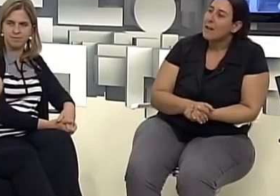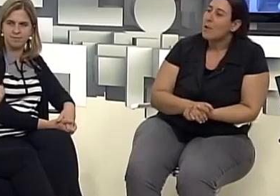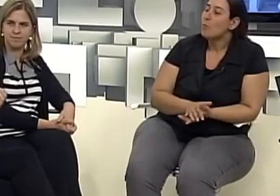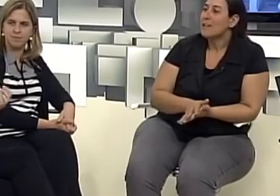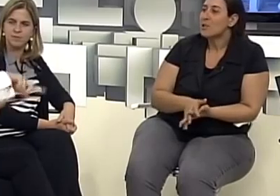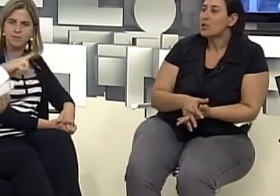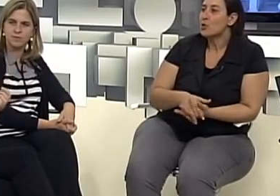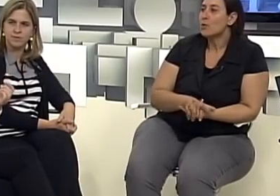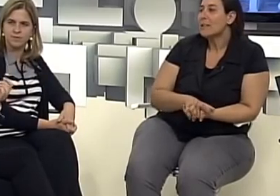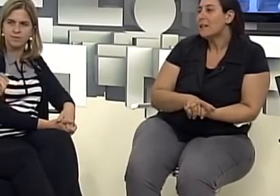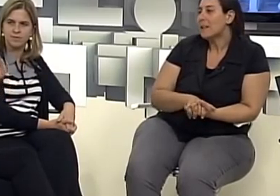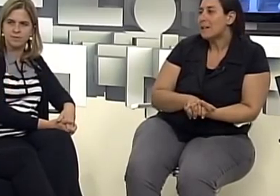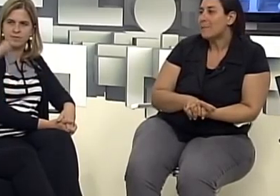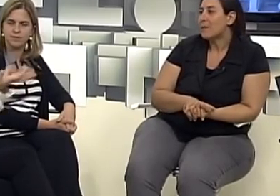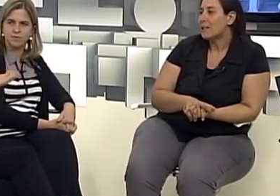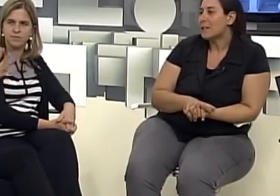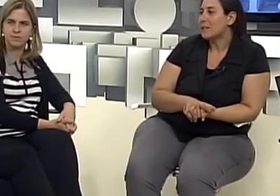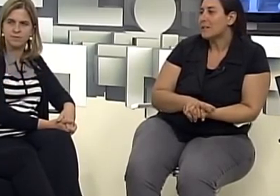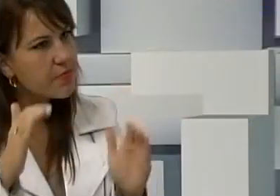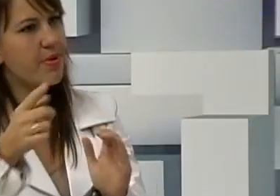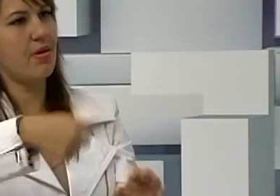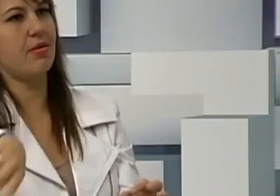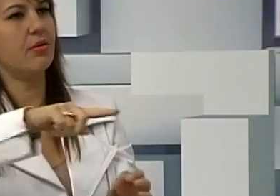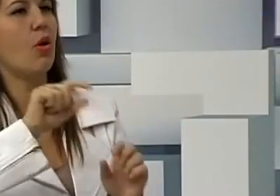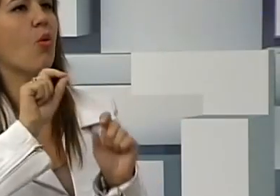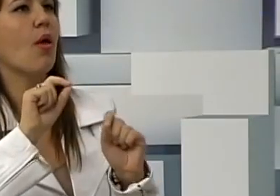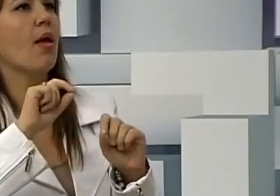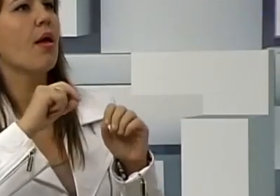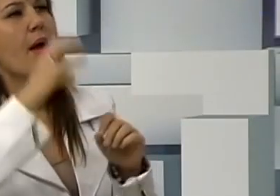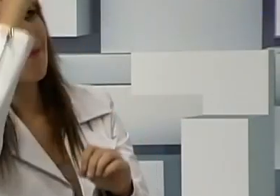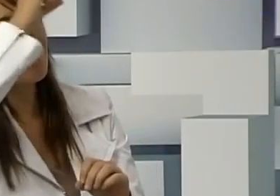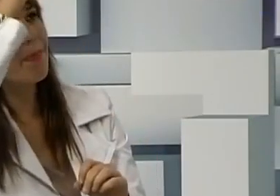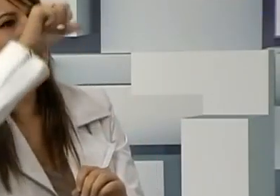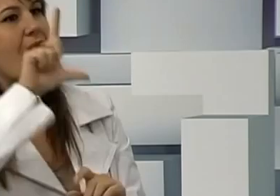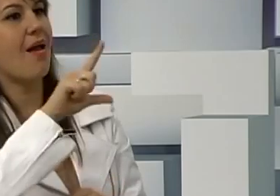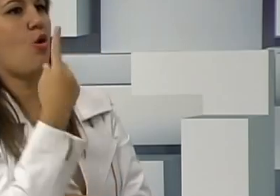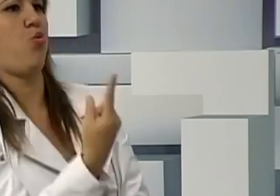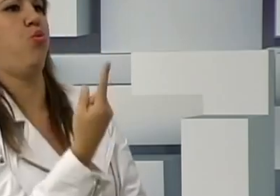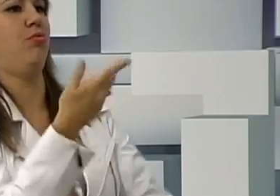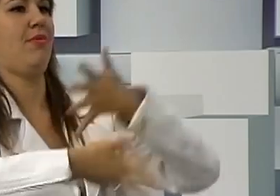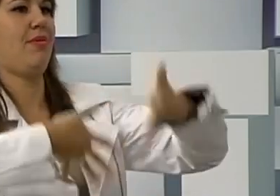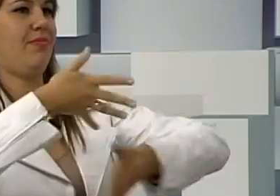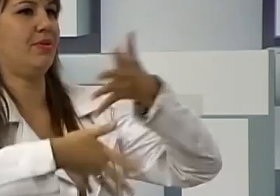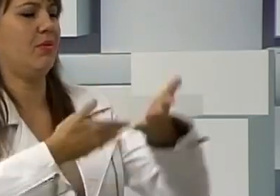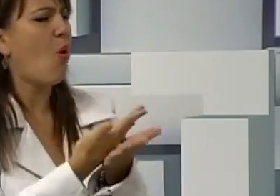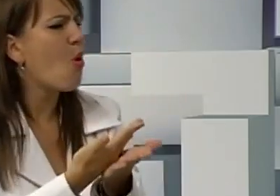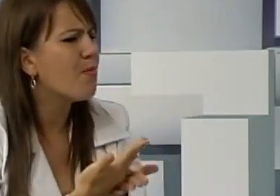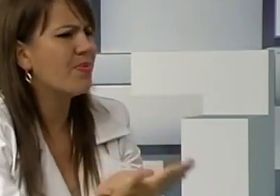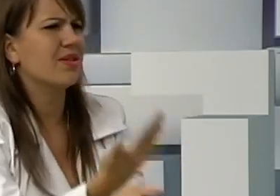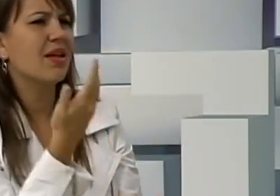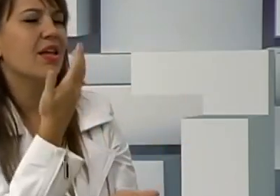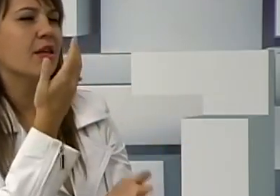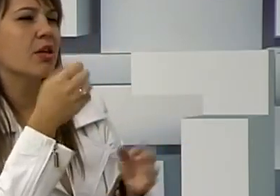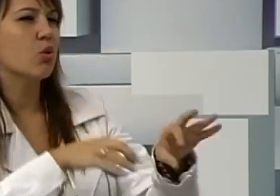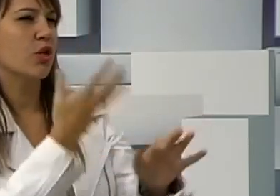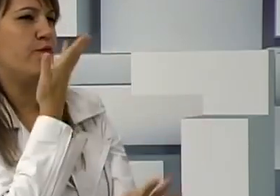A comunidade surda, ela tem trazido sempre a questão do respeito, né? Da questão